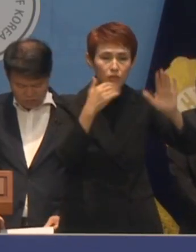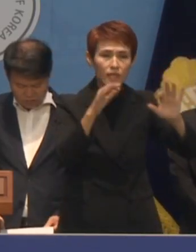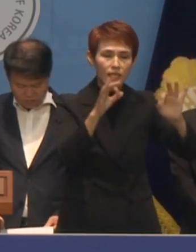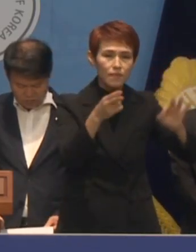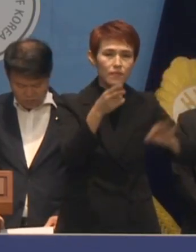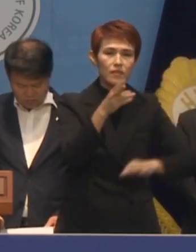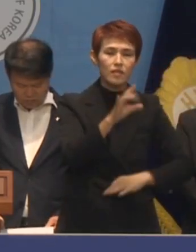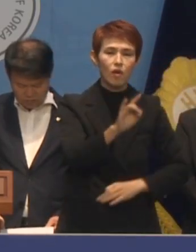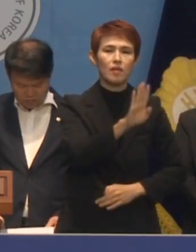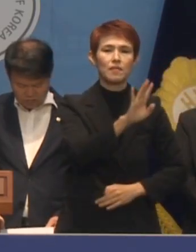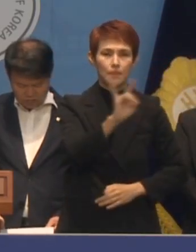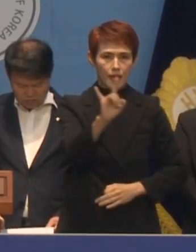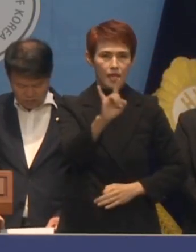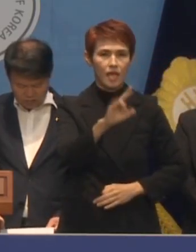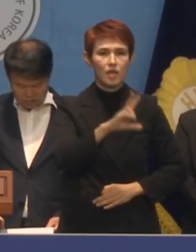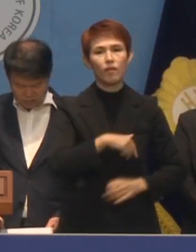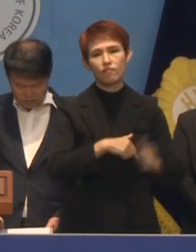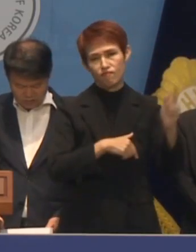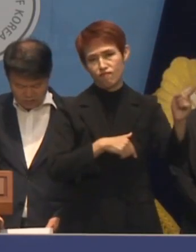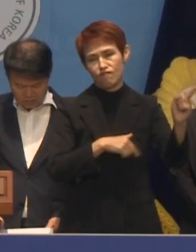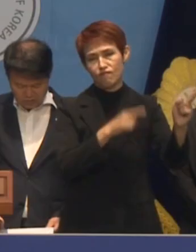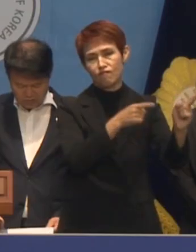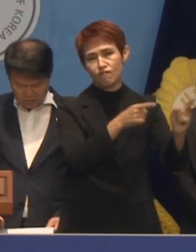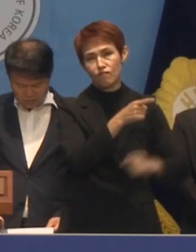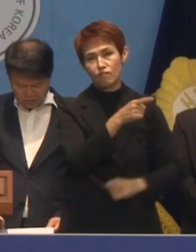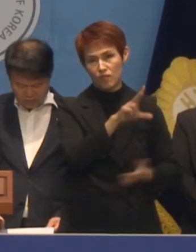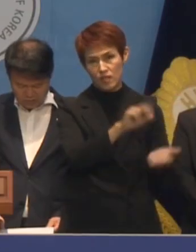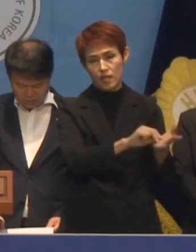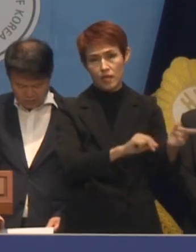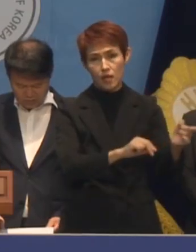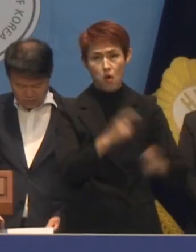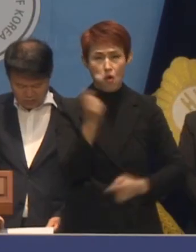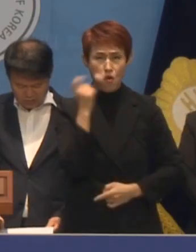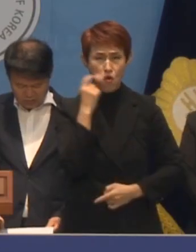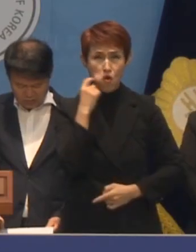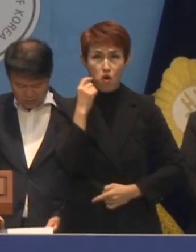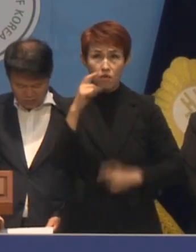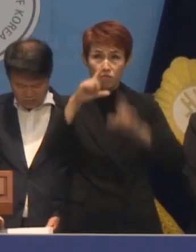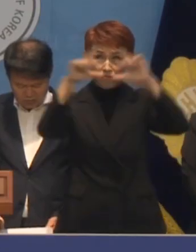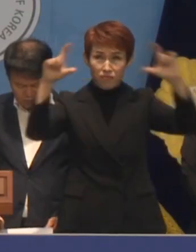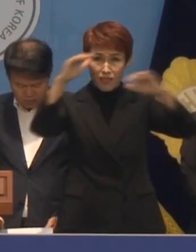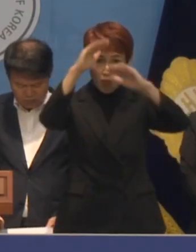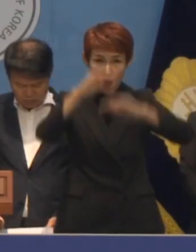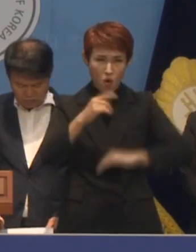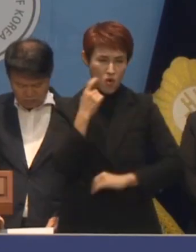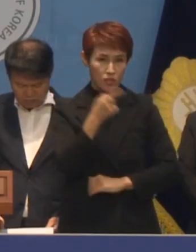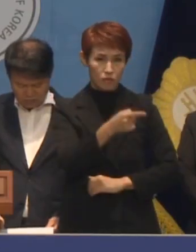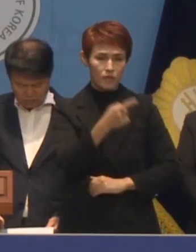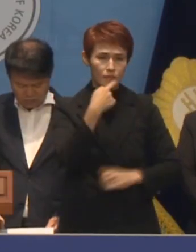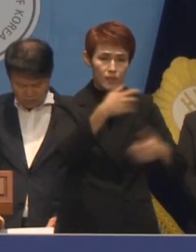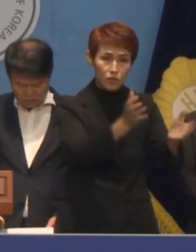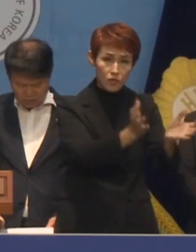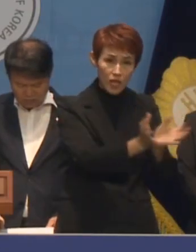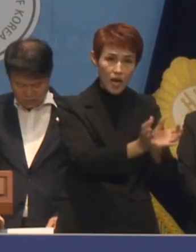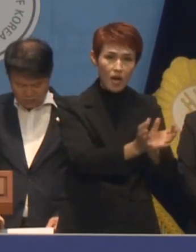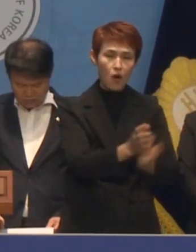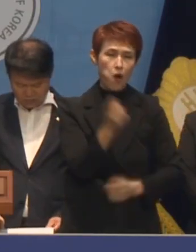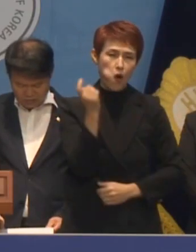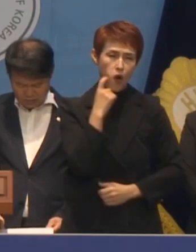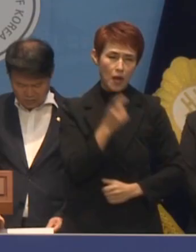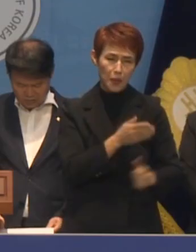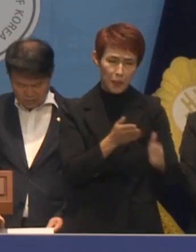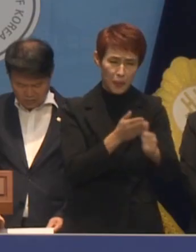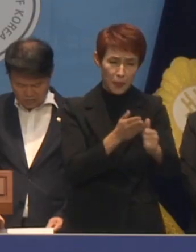김영배 의원의 거짓 현수막 그리고 또 민주당의 거짓 선동에 대해서